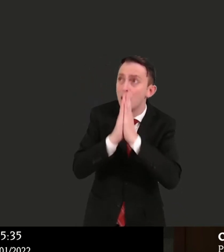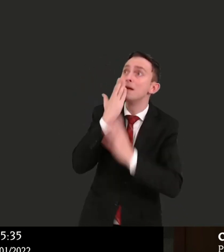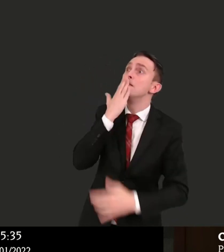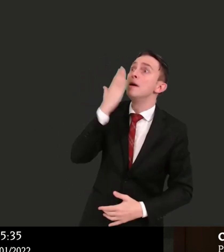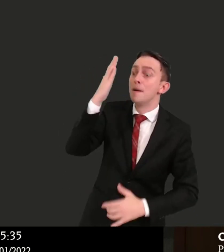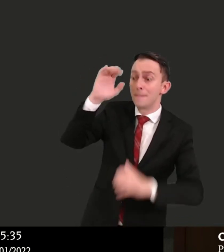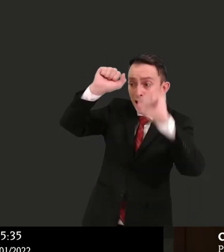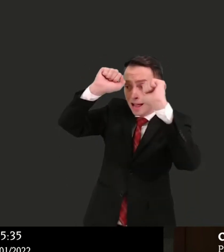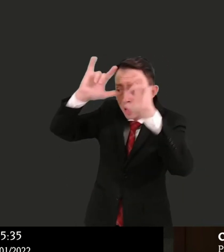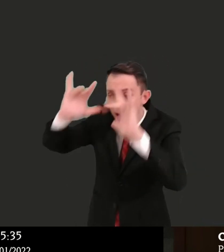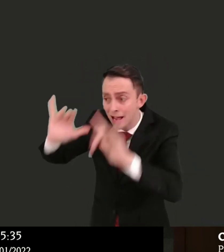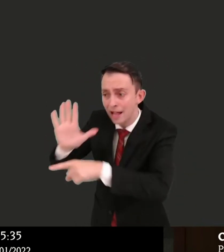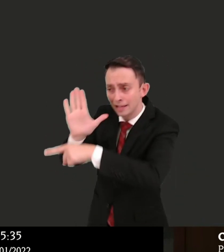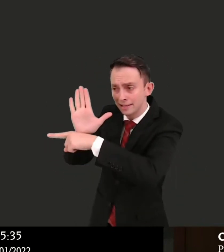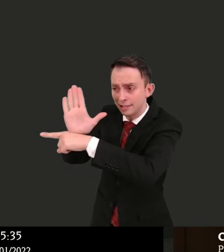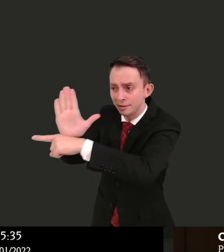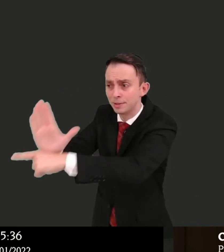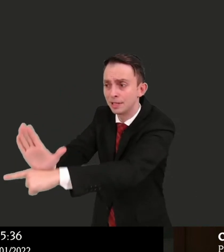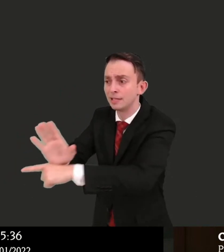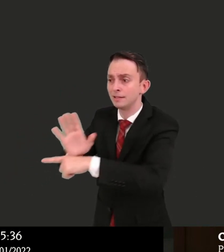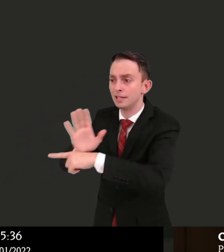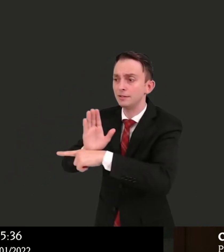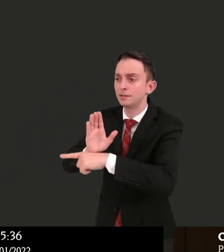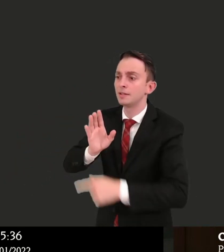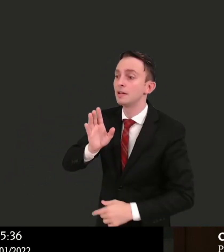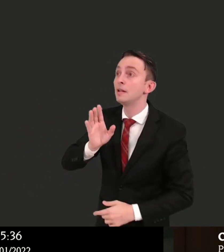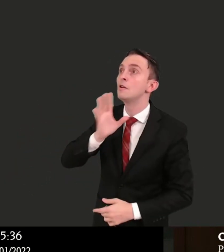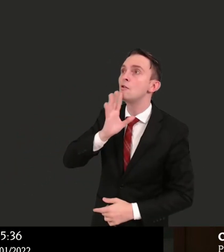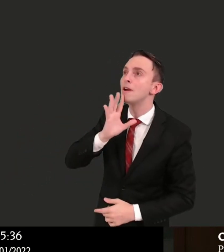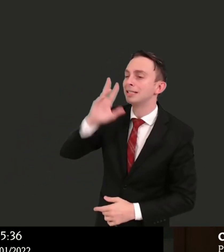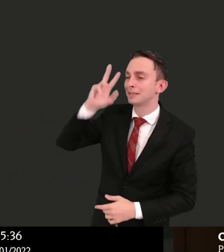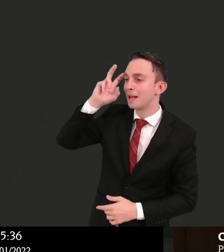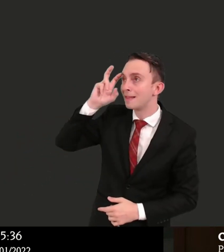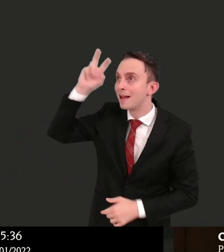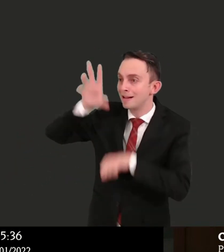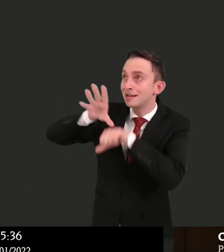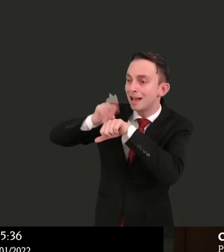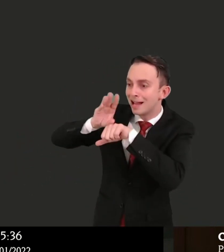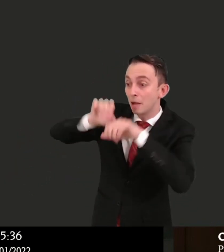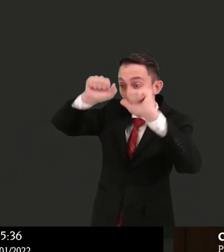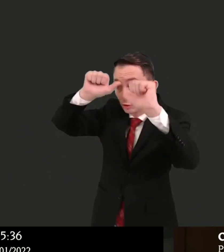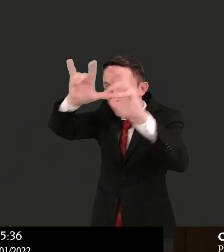conhecimento da sua vontade em toda a sabedoria e inteligência espiritual.